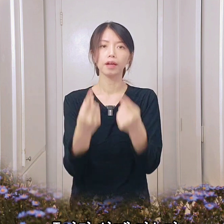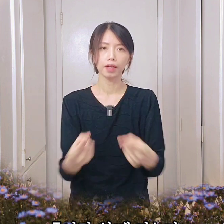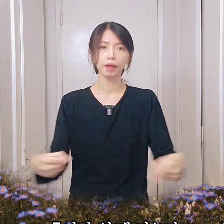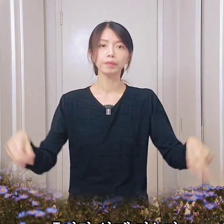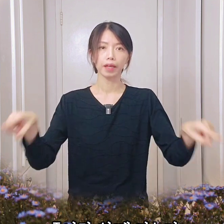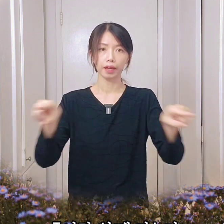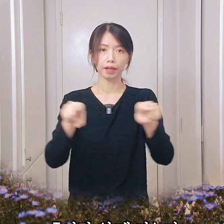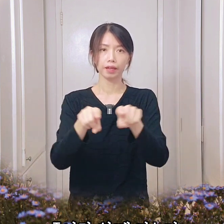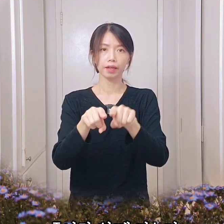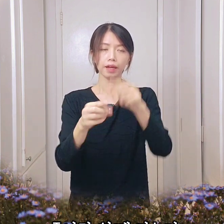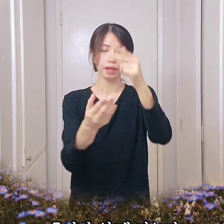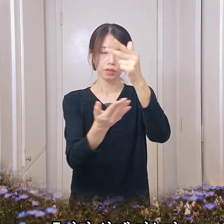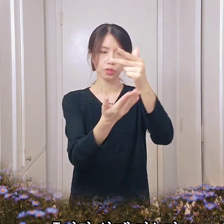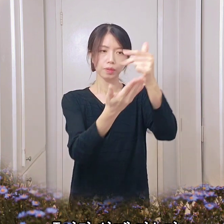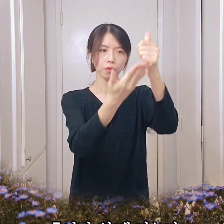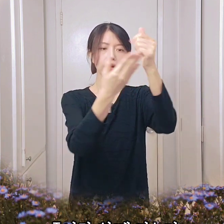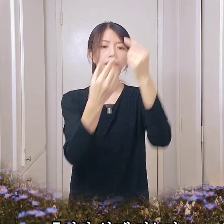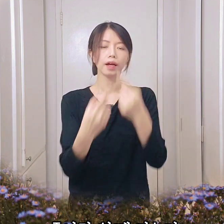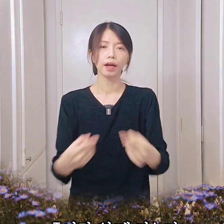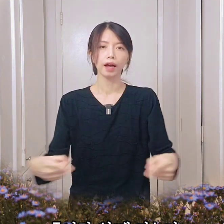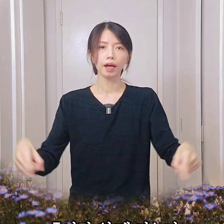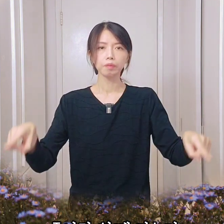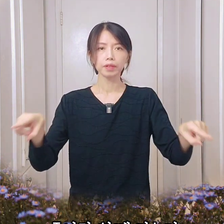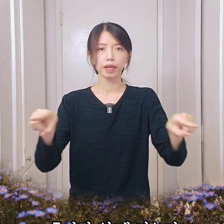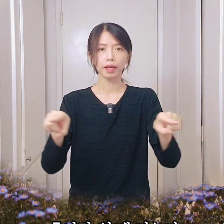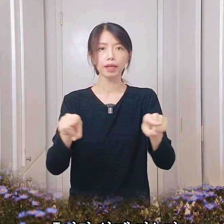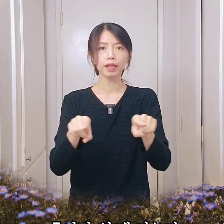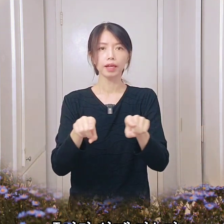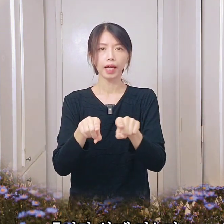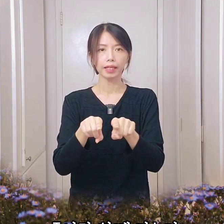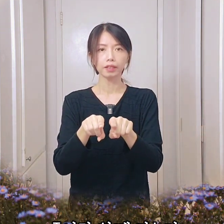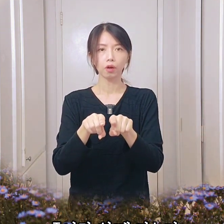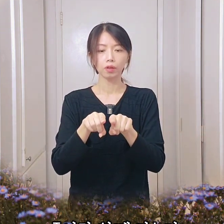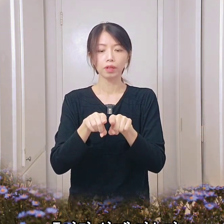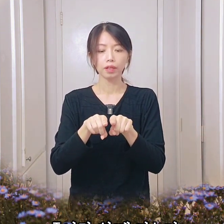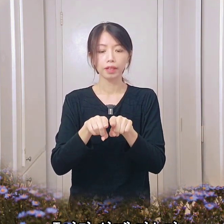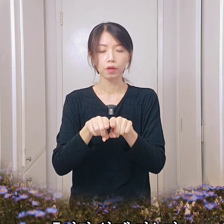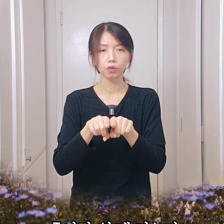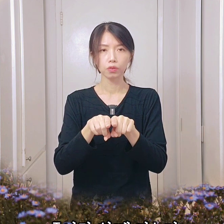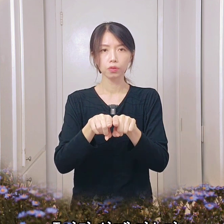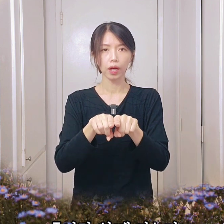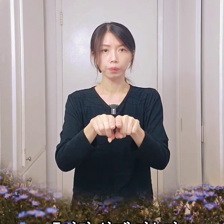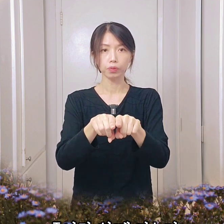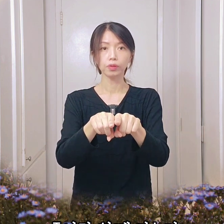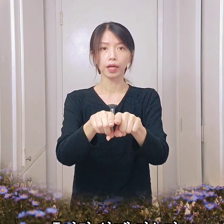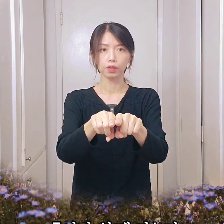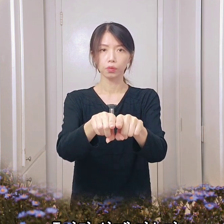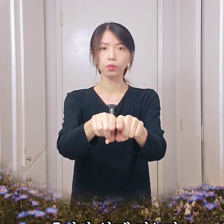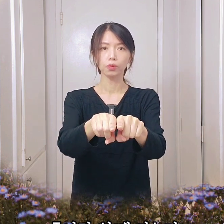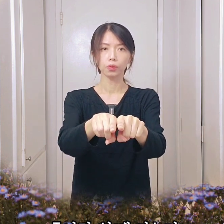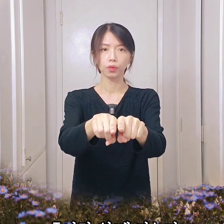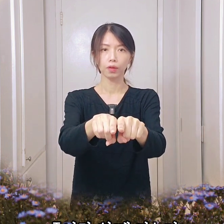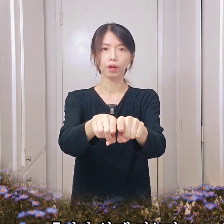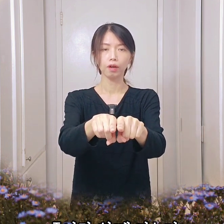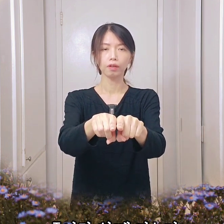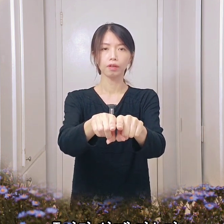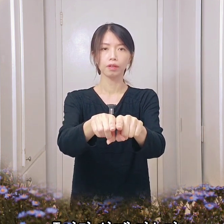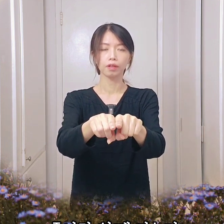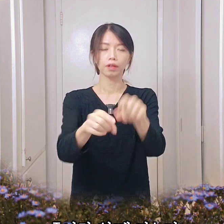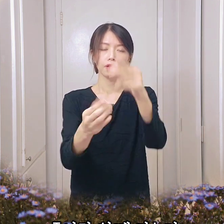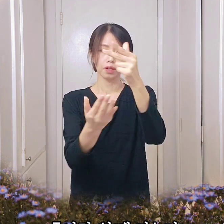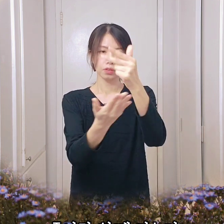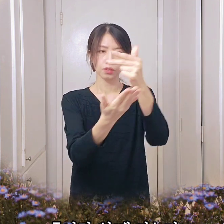돼요. 함께. 주님과 함께 가는 것. 이대로 쭉 앞으로 나가셔도